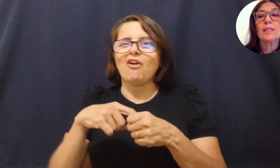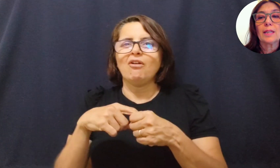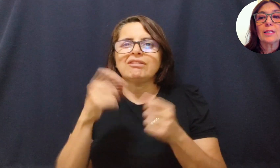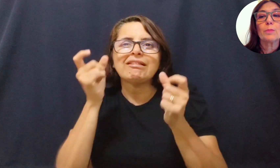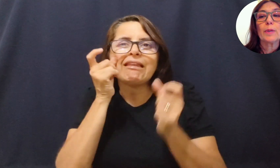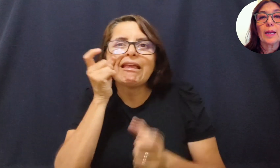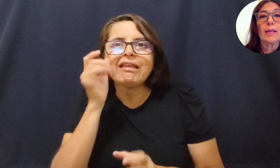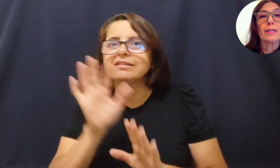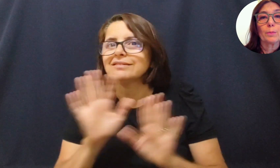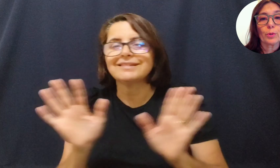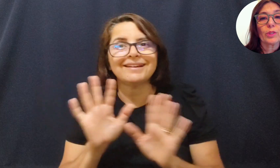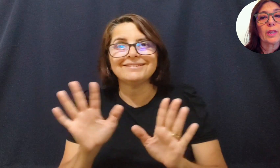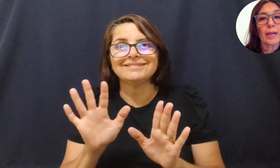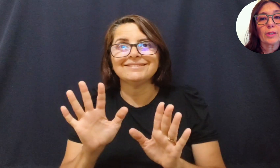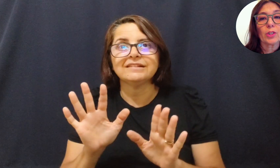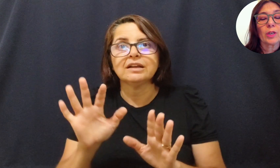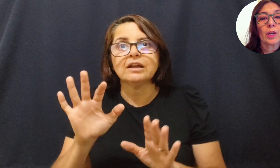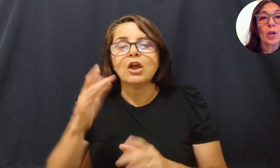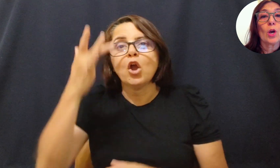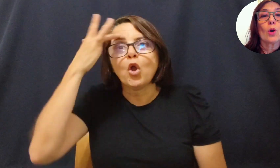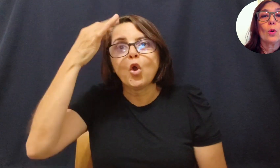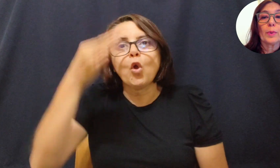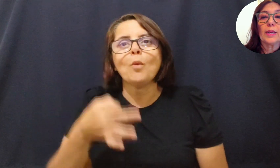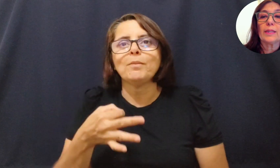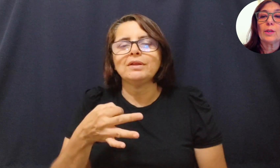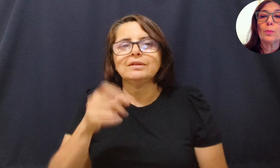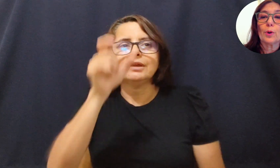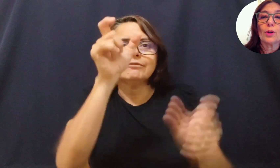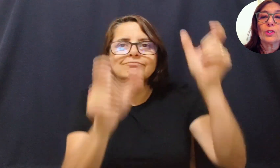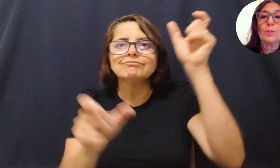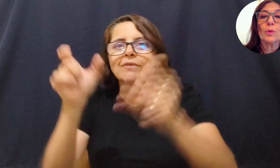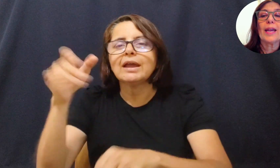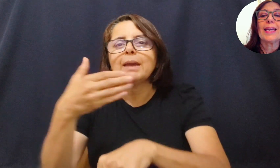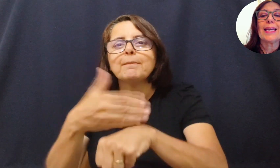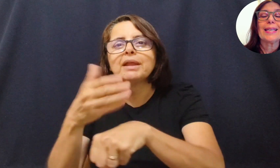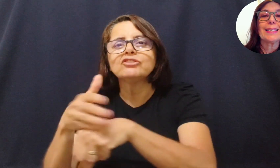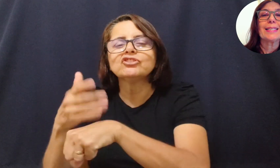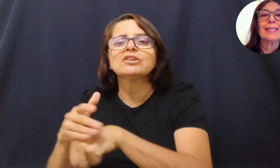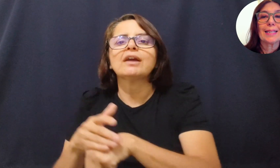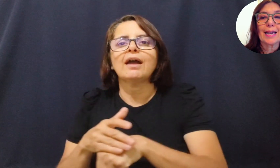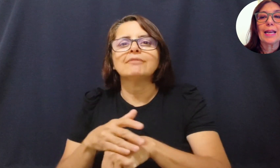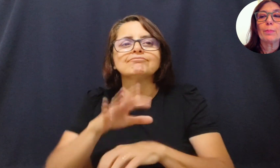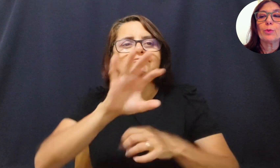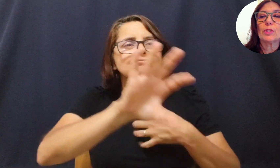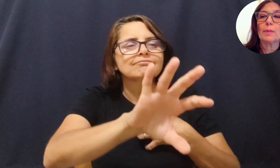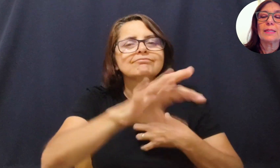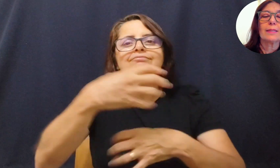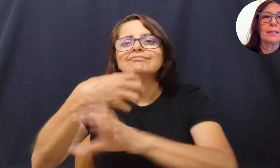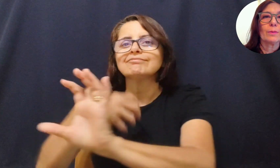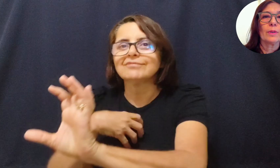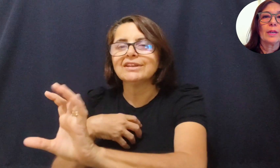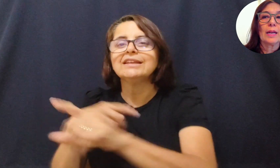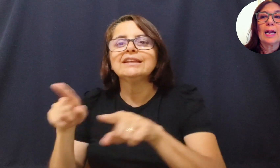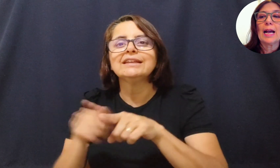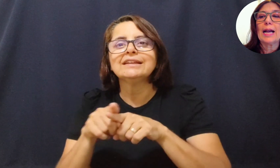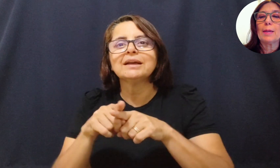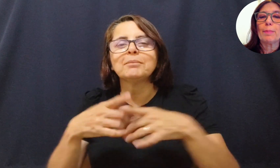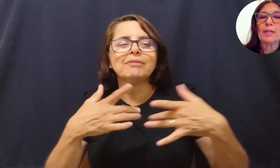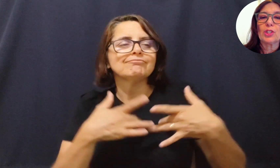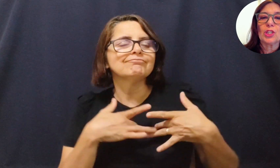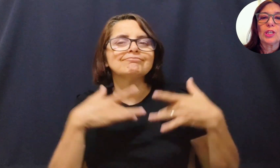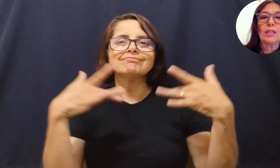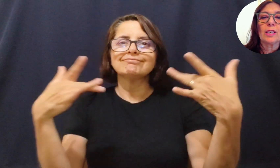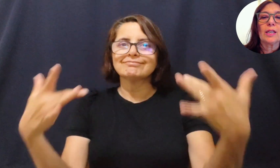desinteressadamente, sem esperar reciprocidade. Compreender o próximo é exercitar a aproximação,